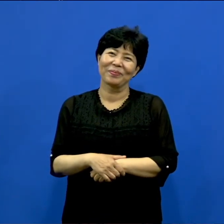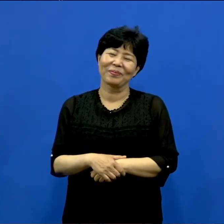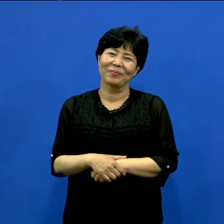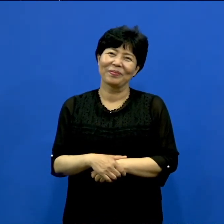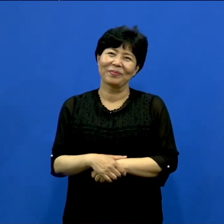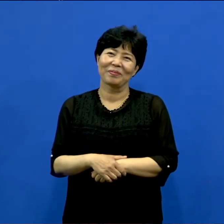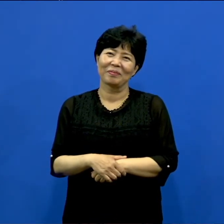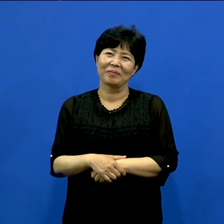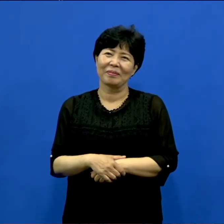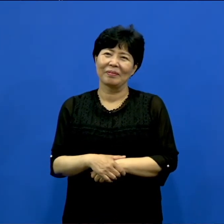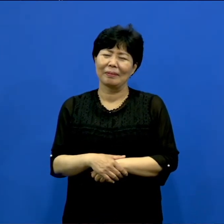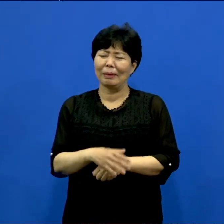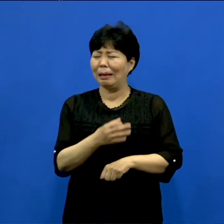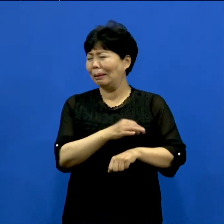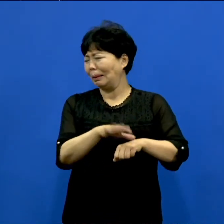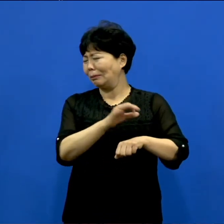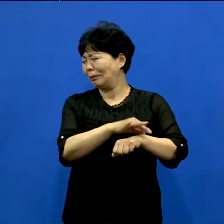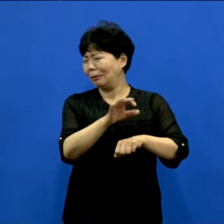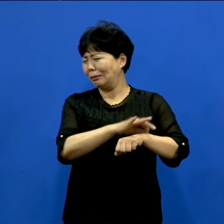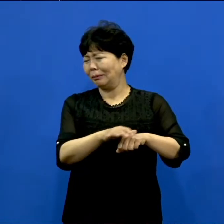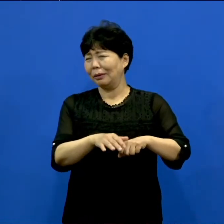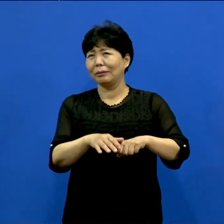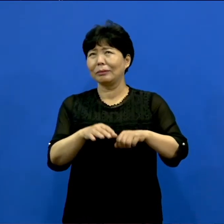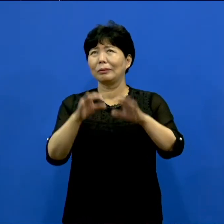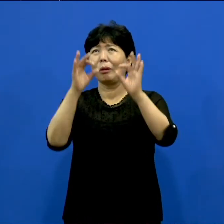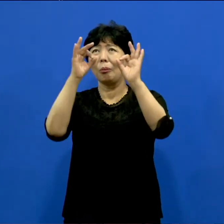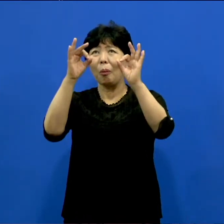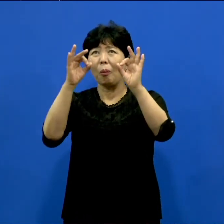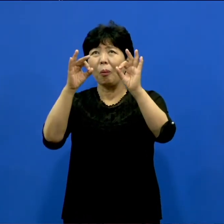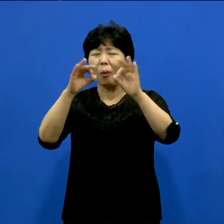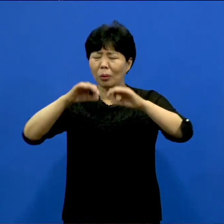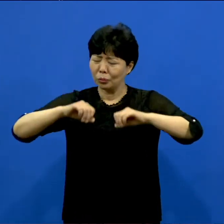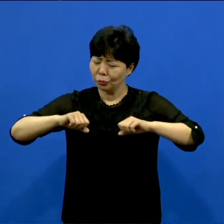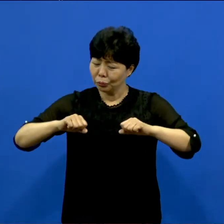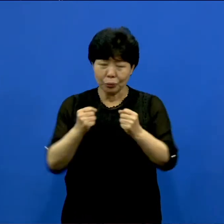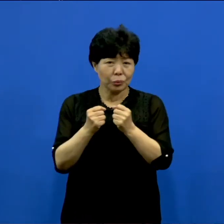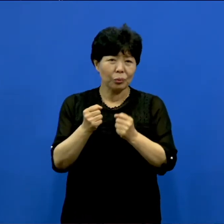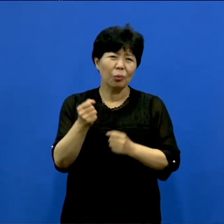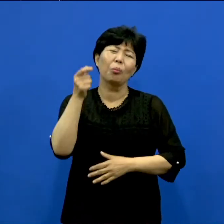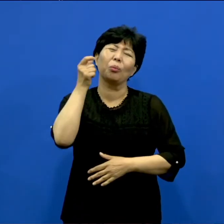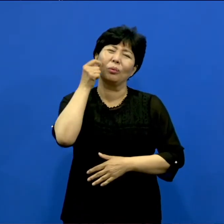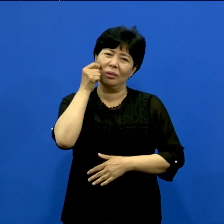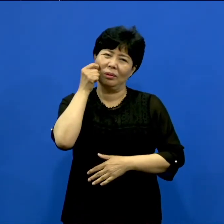대충 듣고 순종할 수는 없는 거죠. 주의 깊게, 그게 경청이에요, 경청.